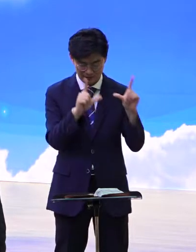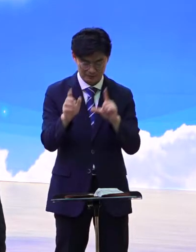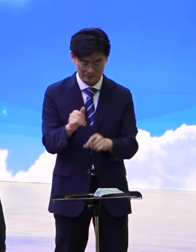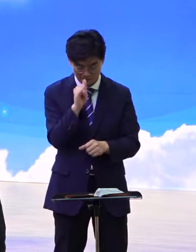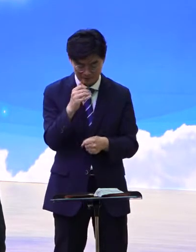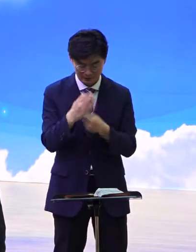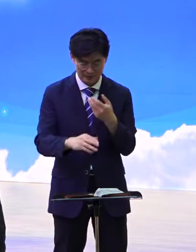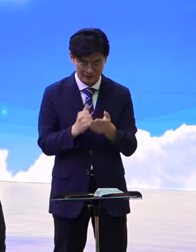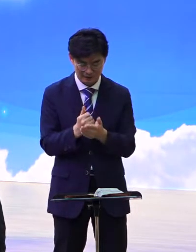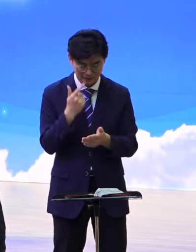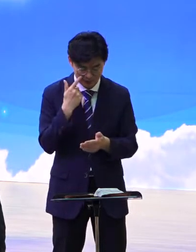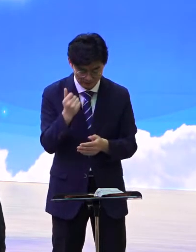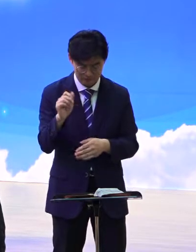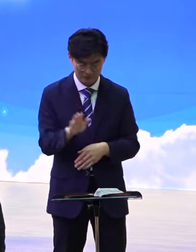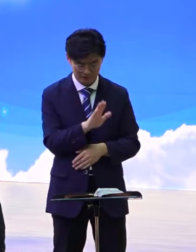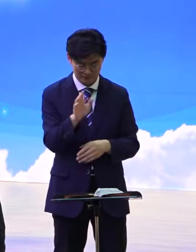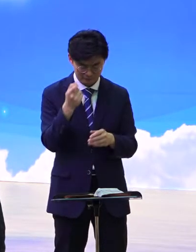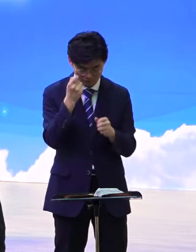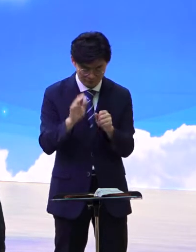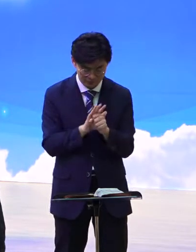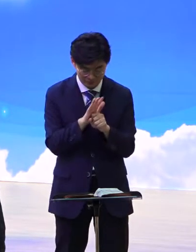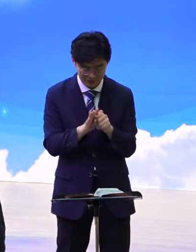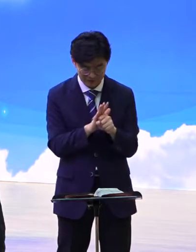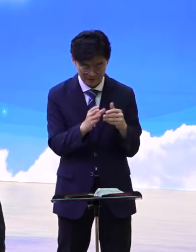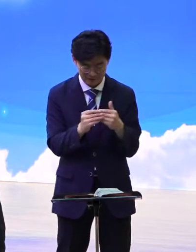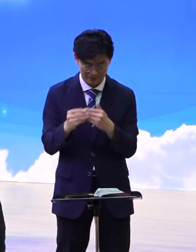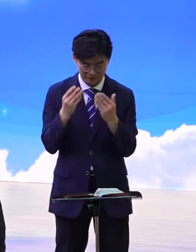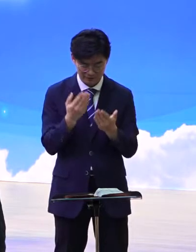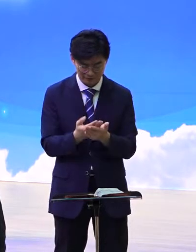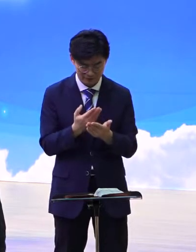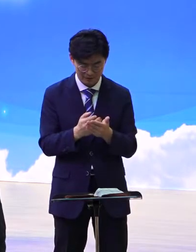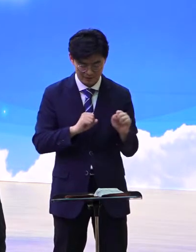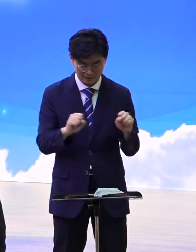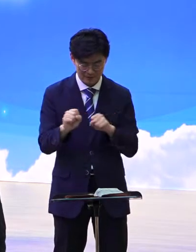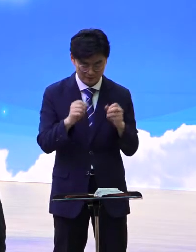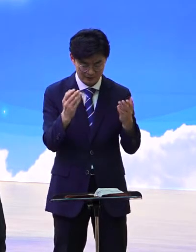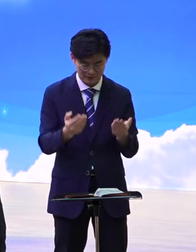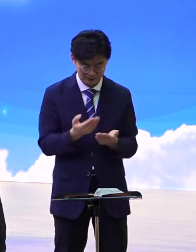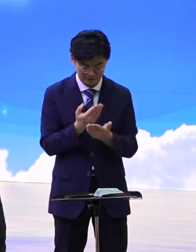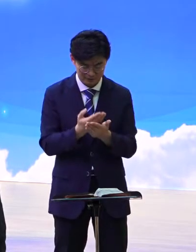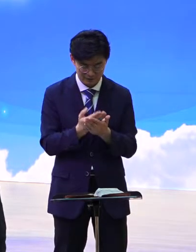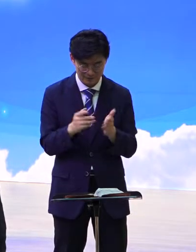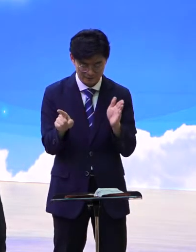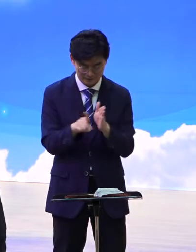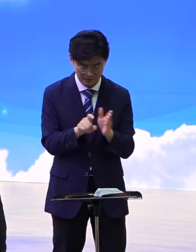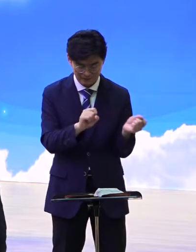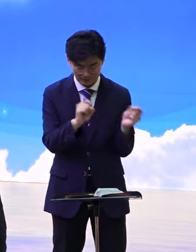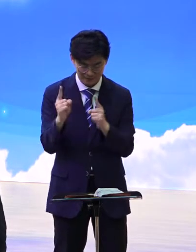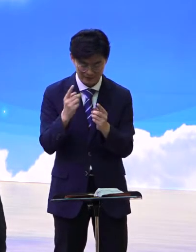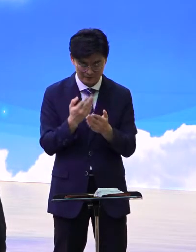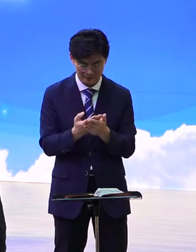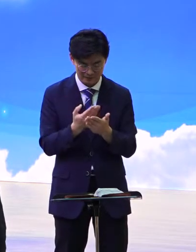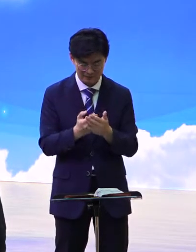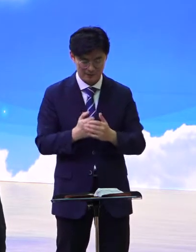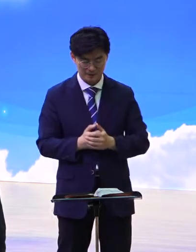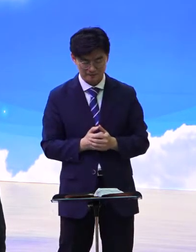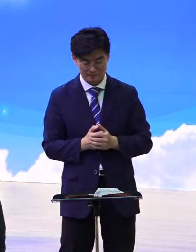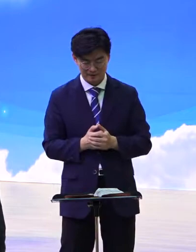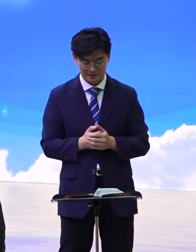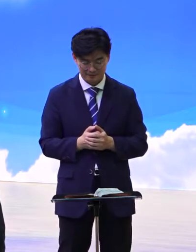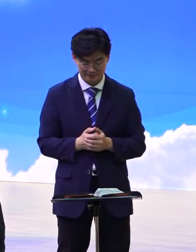아버지 긍휼히 여겨 주시옵시고 아버지 우리 가운데 역사하여 주셔서 우리의 이 믿음을 회복시켜 주시고 주님 강건케 하여